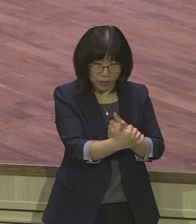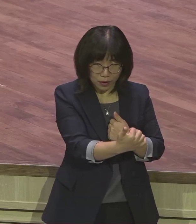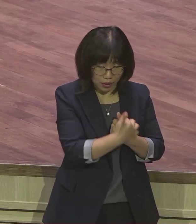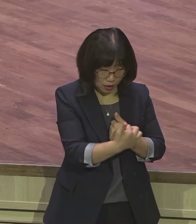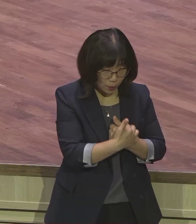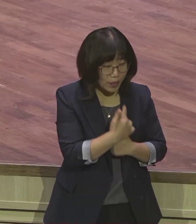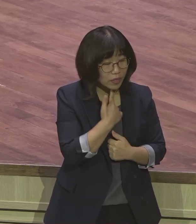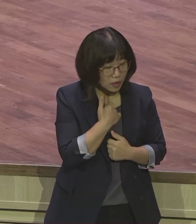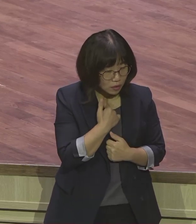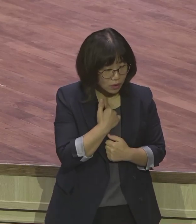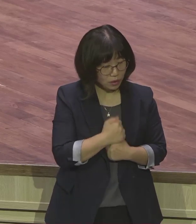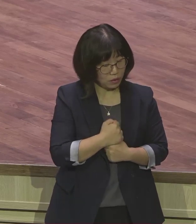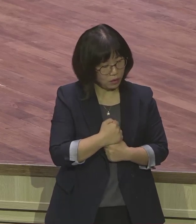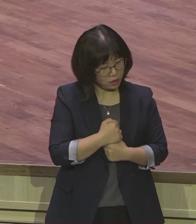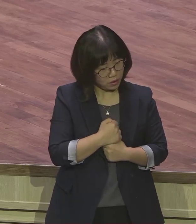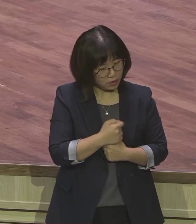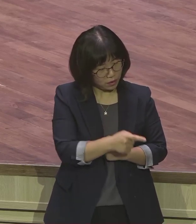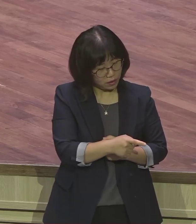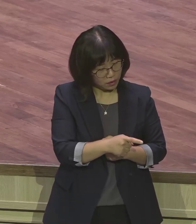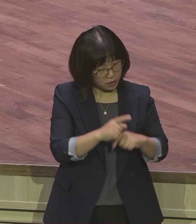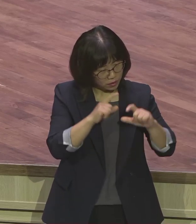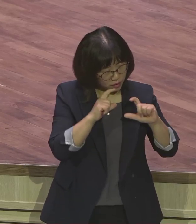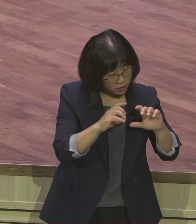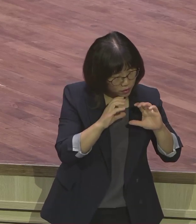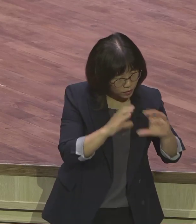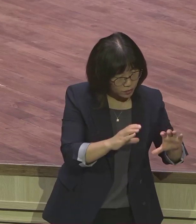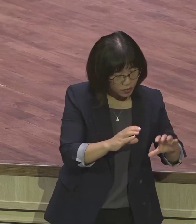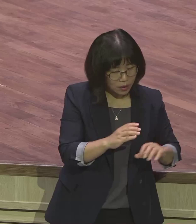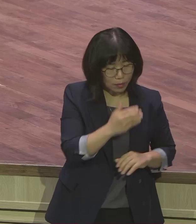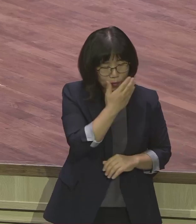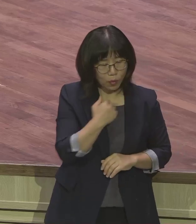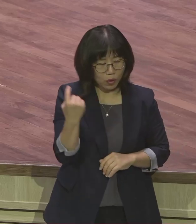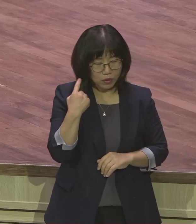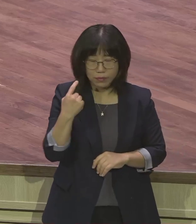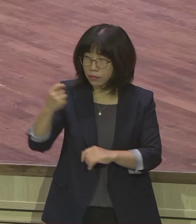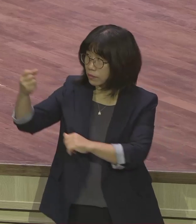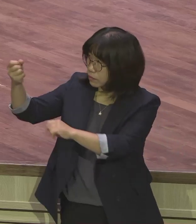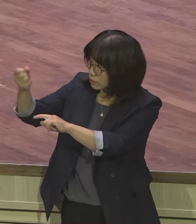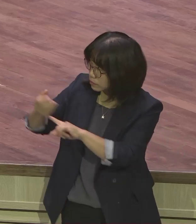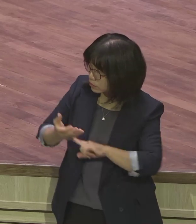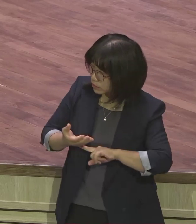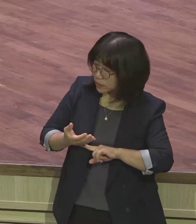회개하라고 복음을 전하라는 말씀인가